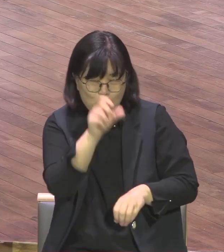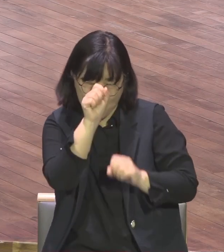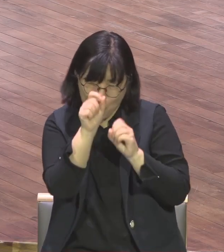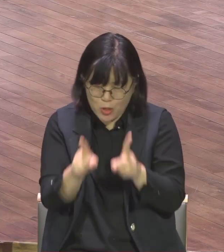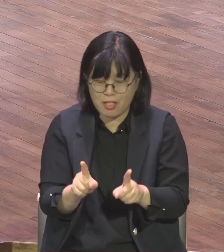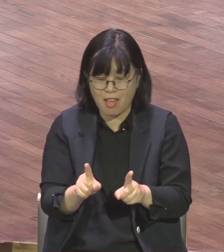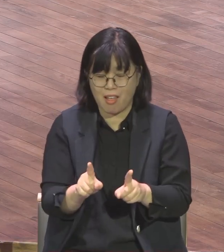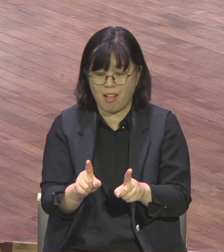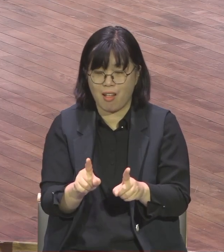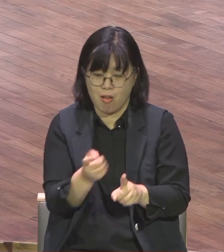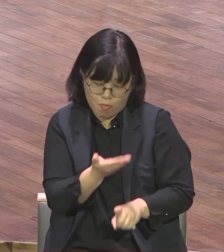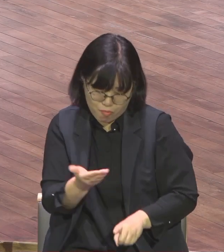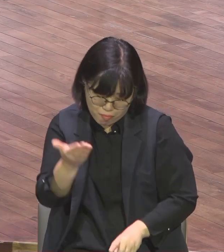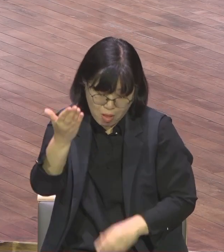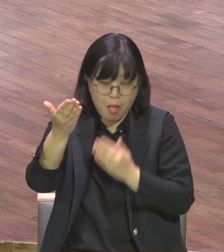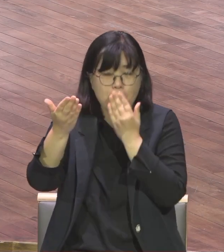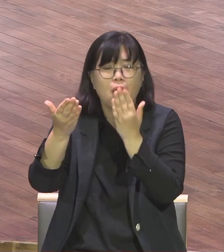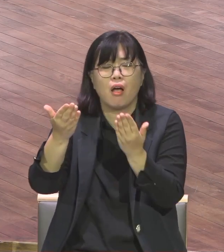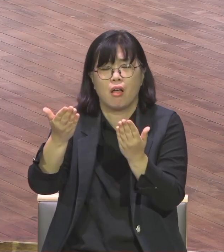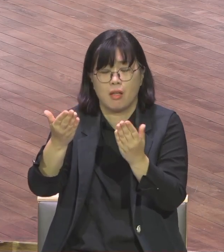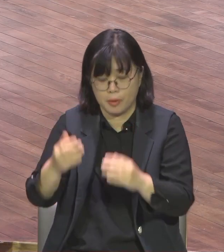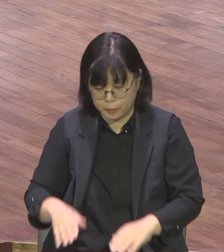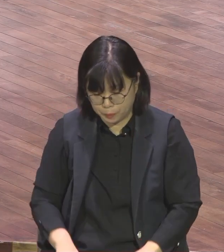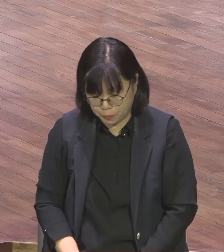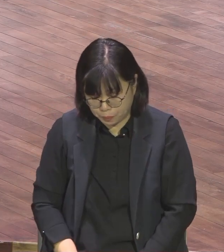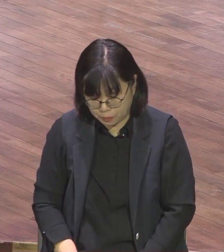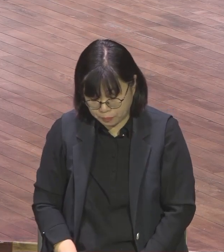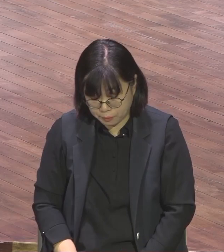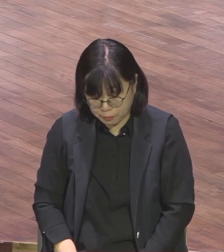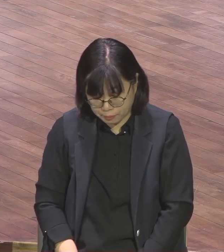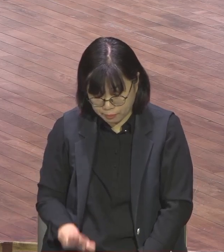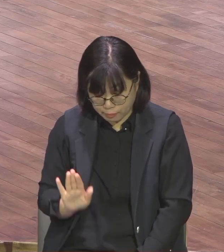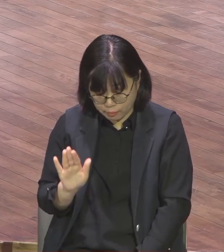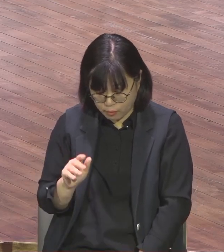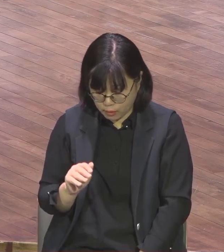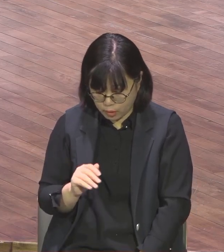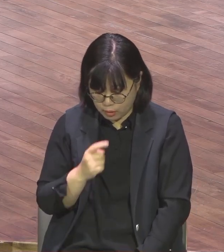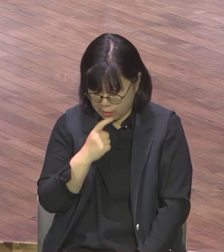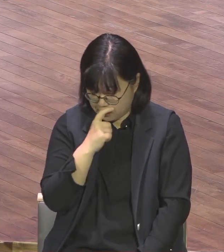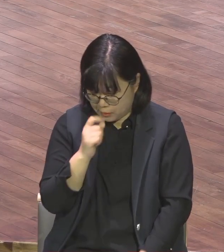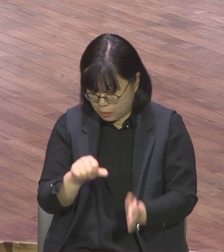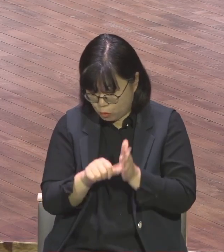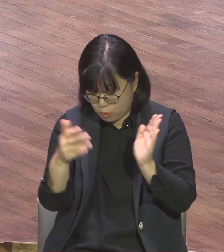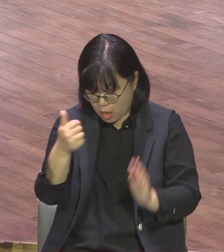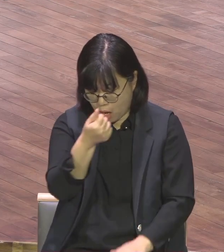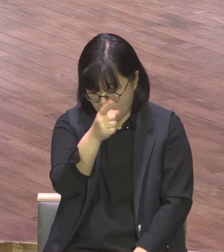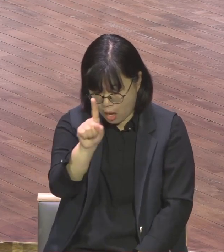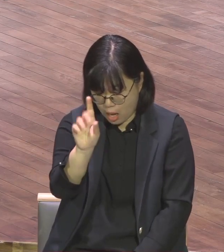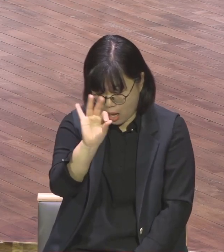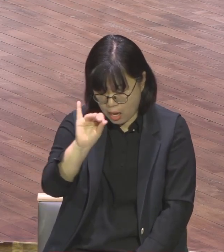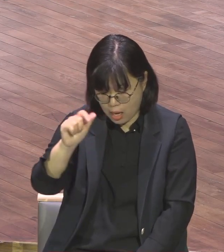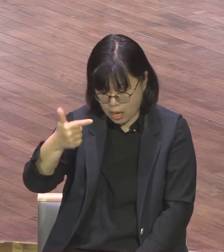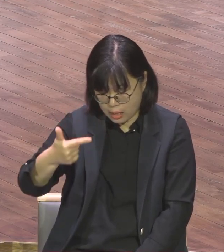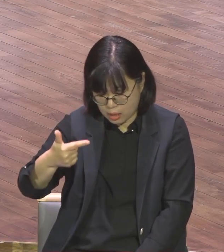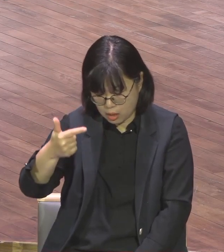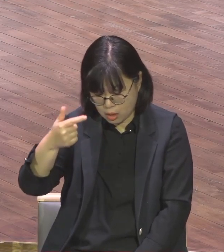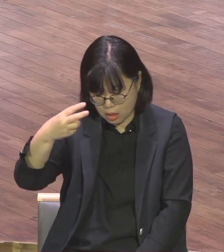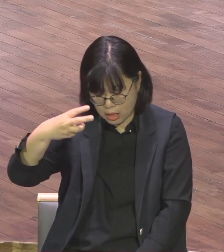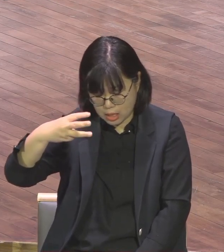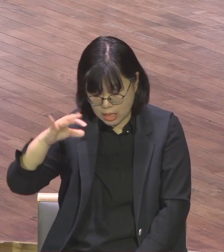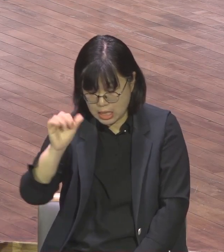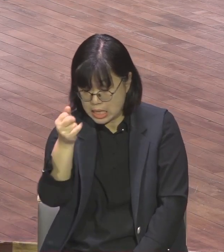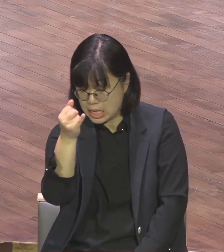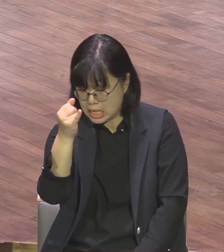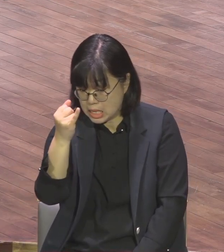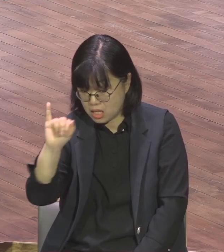한니히의 법칙이라는 것이 있습니다. 한니히의 법칙. 미국 보험회사 관리자였던 한니히가 수많은 산업재해를 분석을 해서